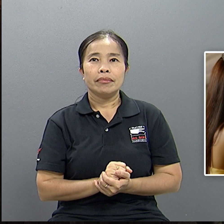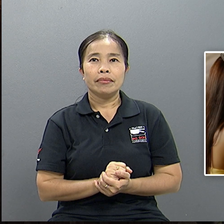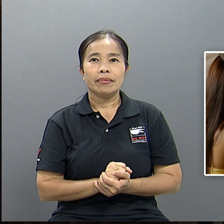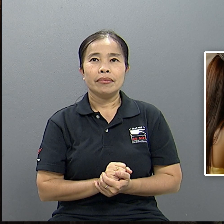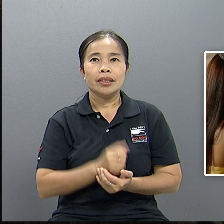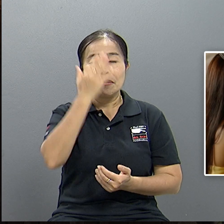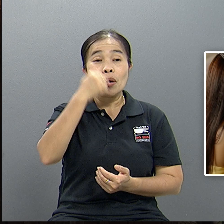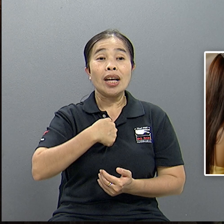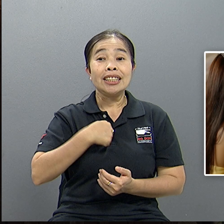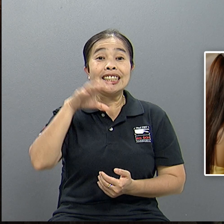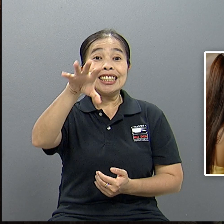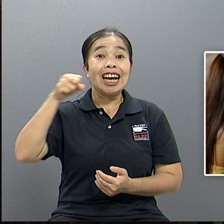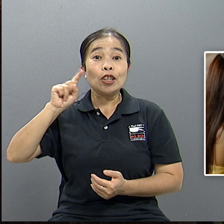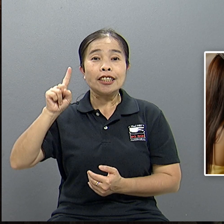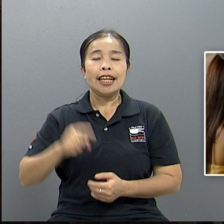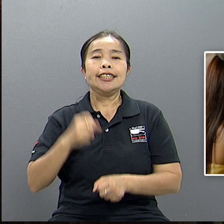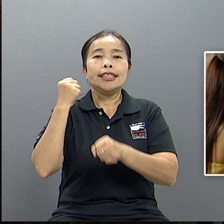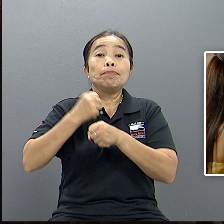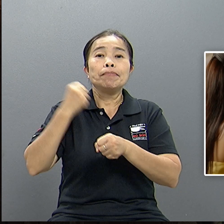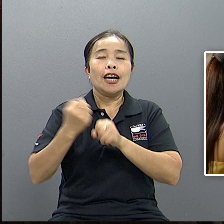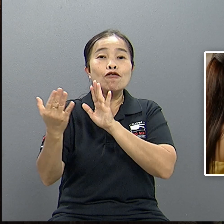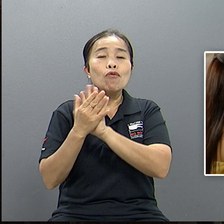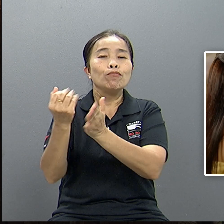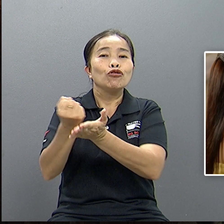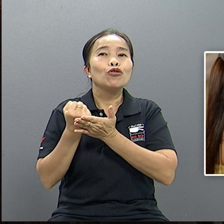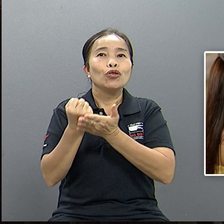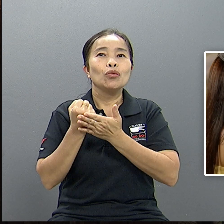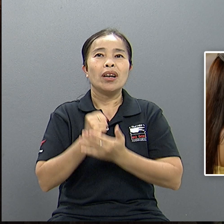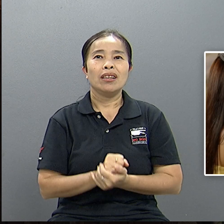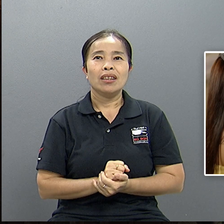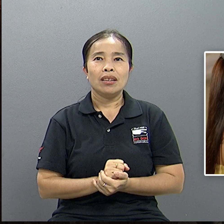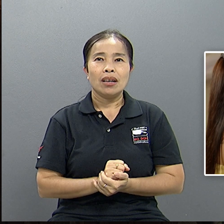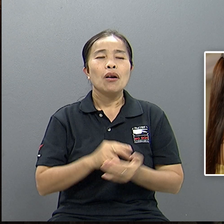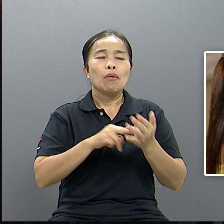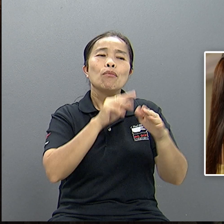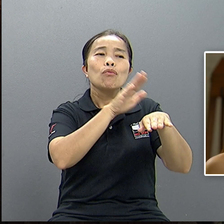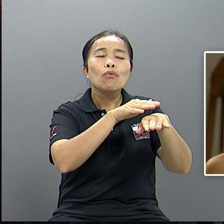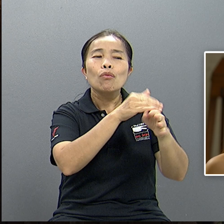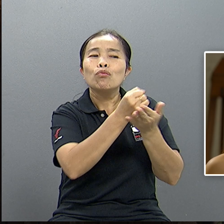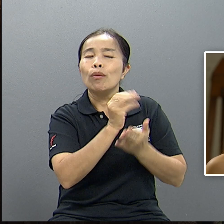ฉันจะเอาแม่วาดไปช่วยงานสักหน่อยไม่รบกวนแม่อ่อนหรอกจ้ะ